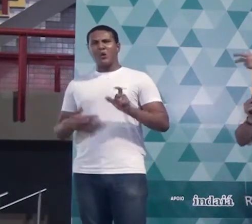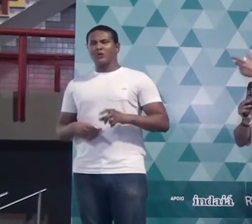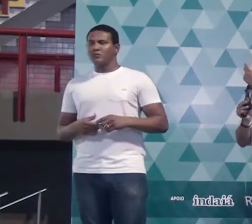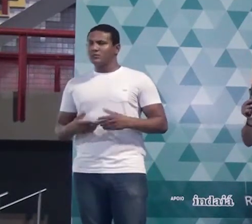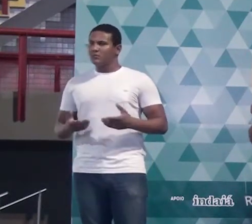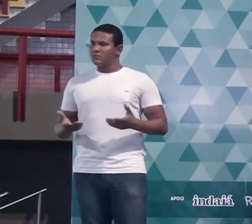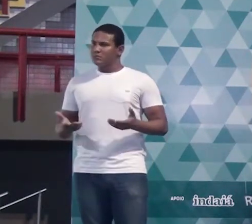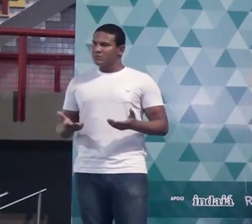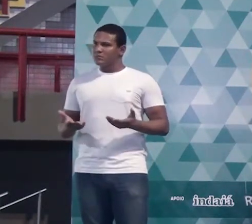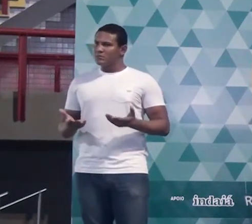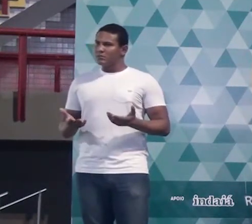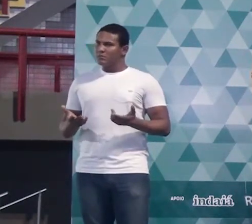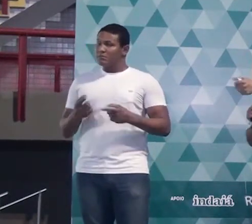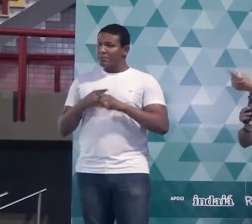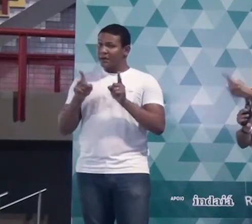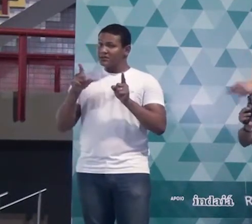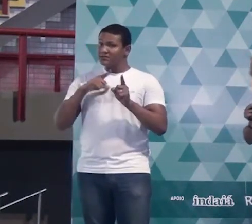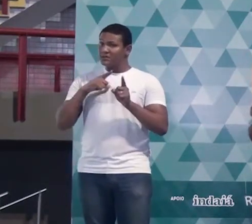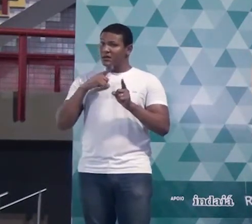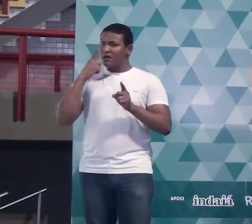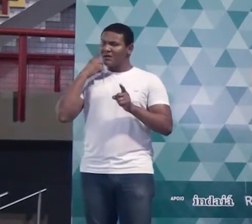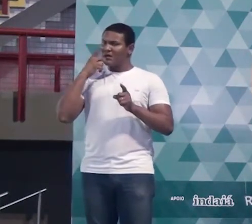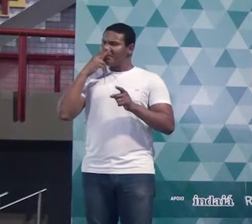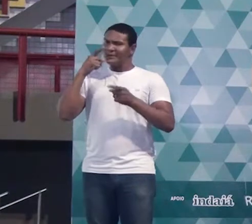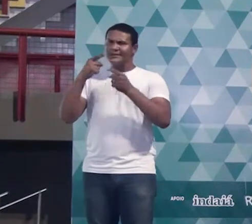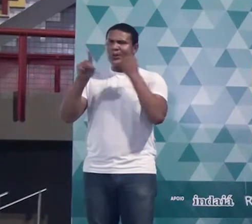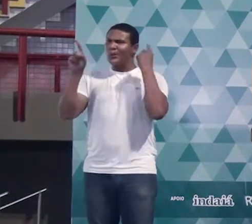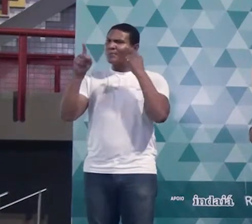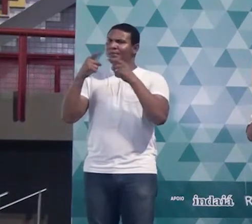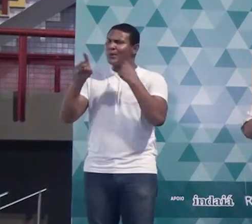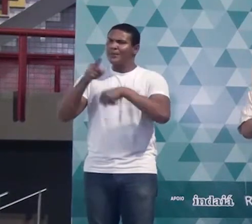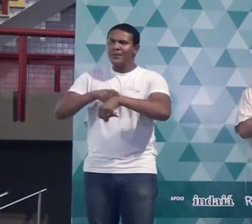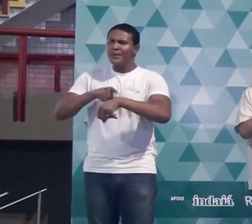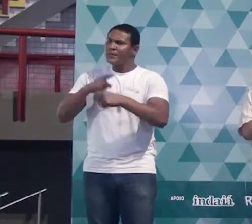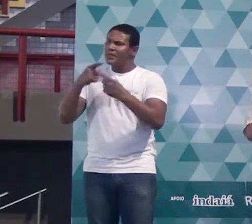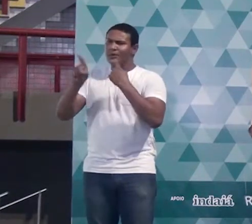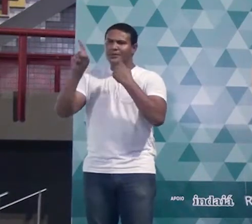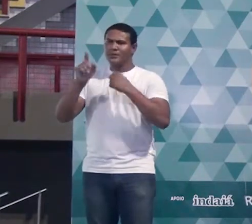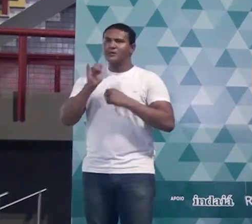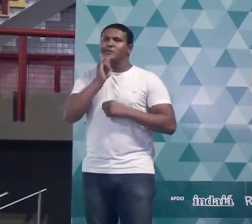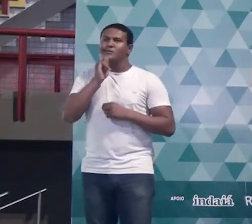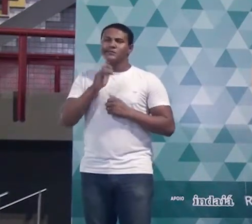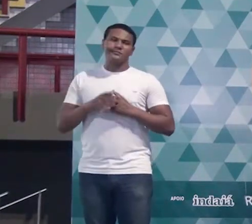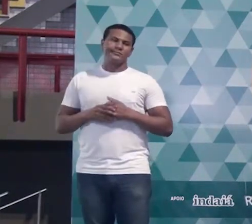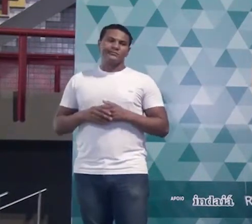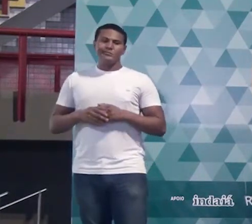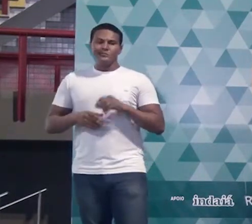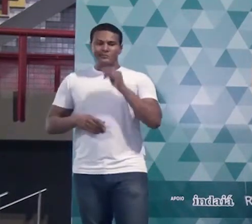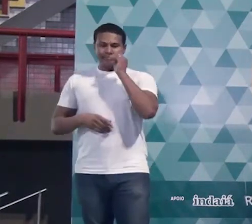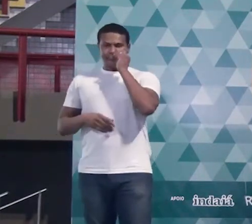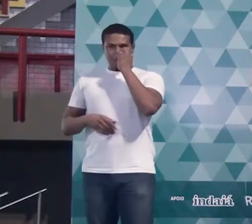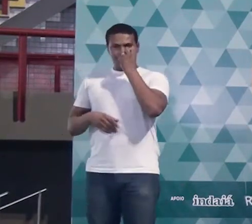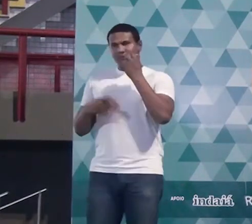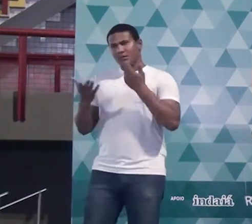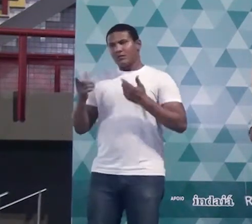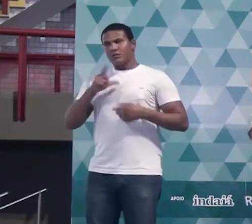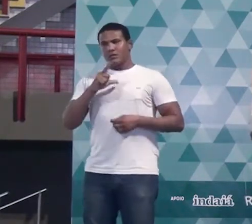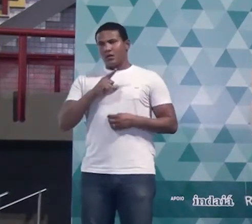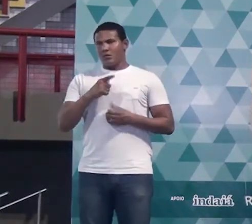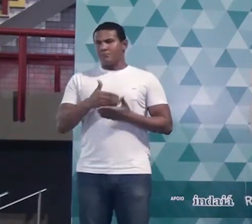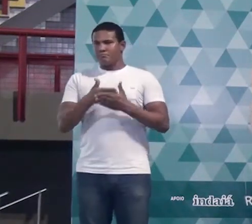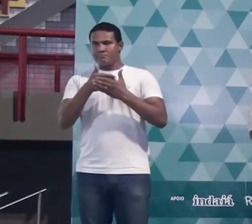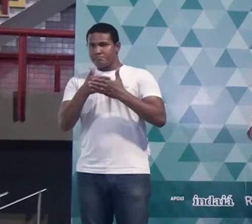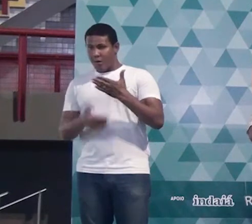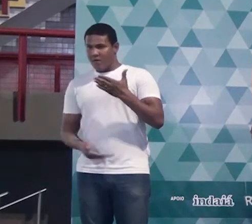Mas houve aí a opção por uma linguagem inadequada à situação. Você sabia que na provinha do Enem não se